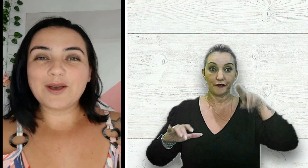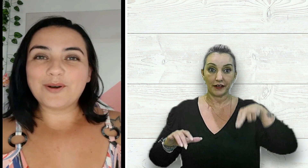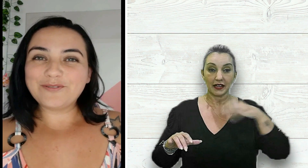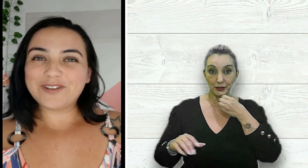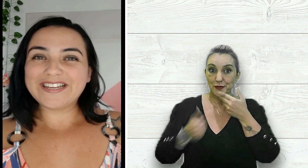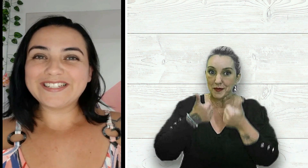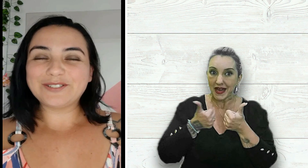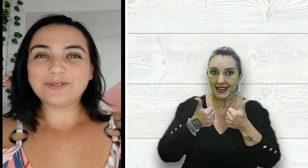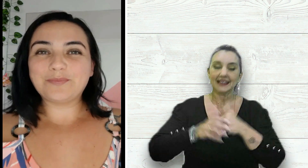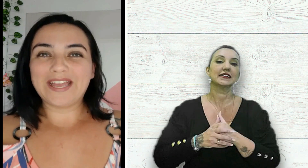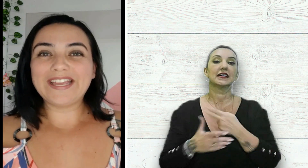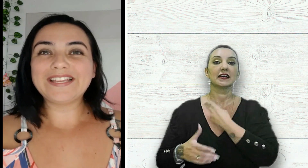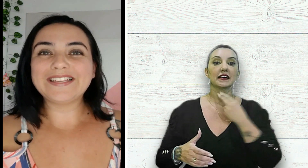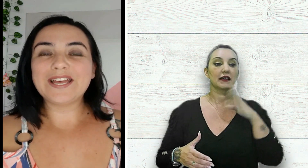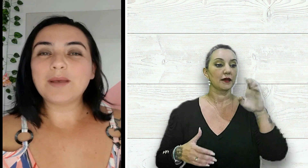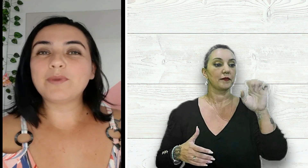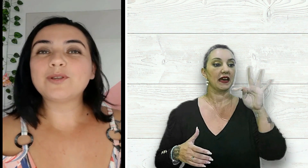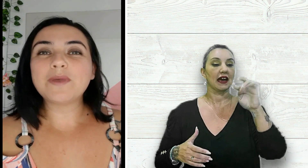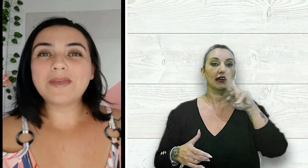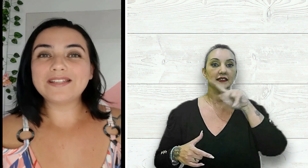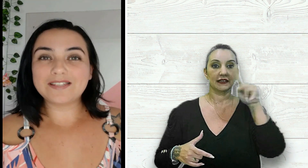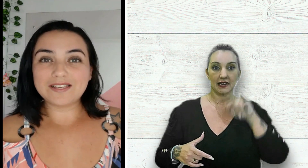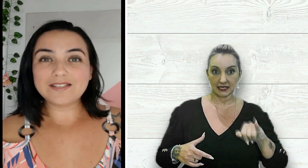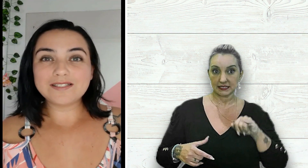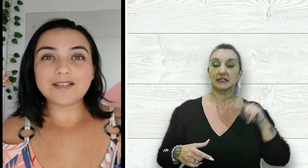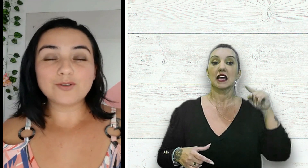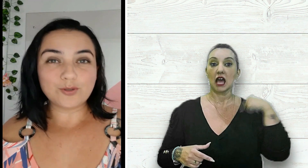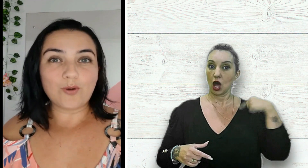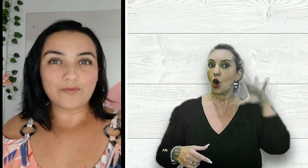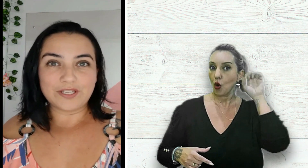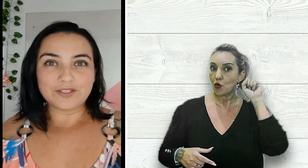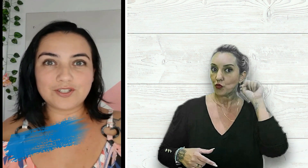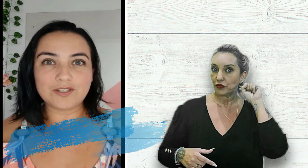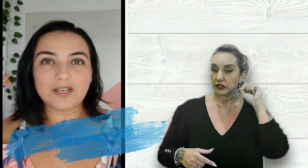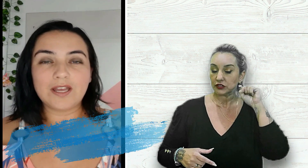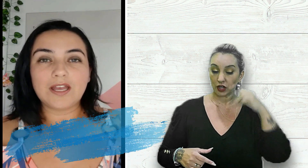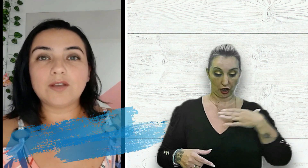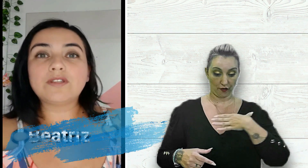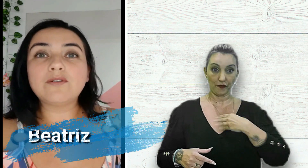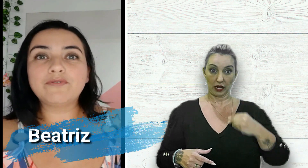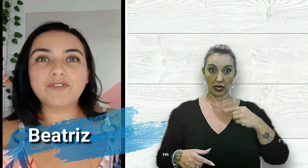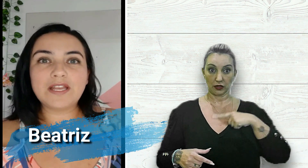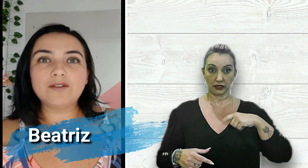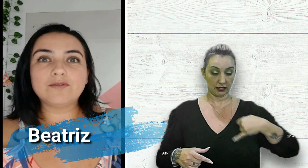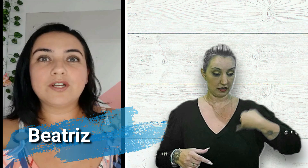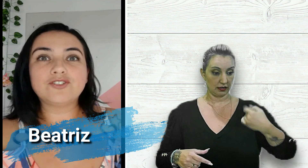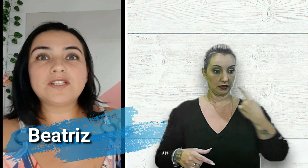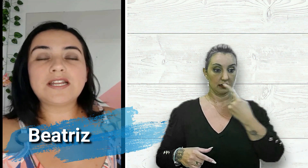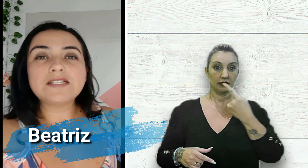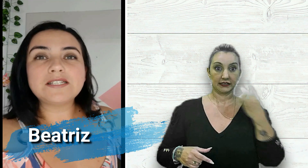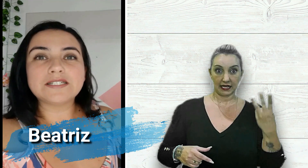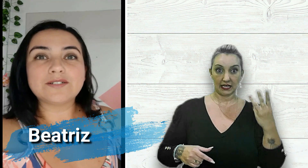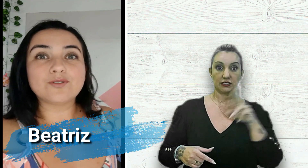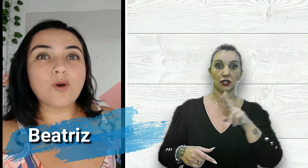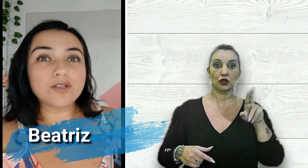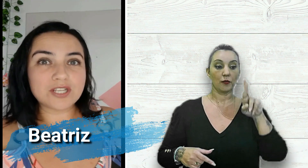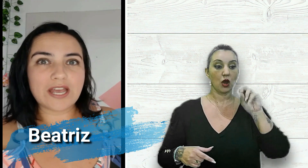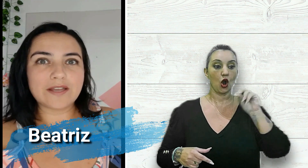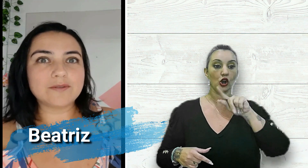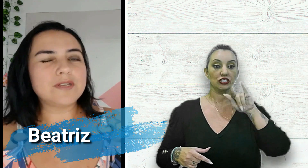Oi, Fran, tudo bem? Meu nome é Beatriz, eu sou ouvinte. Eu tenho um filho de 13 anos, o Rogério, que